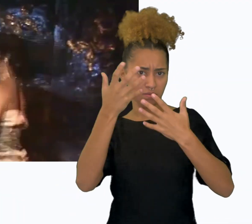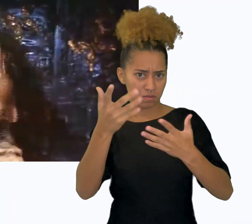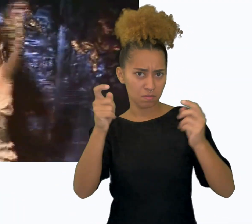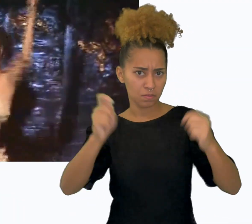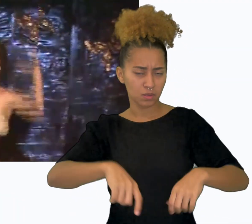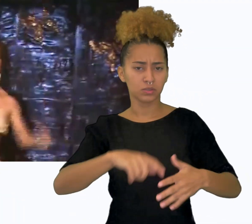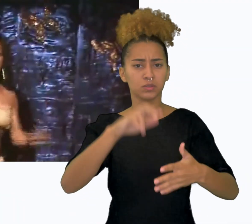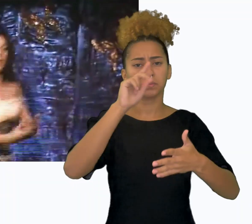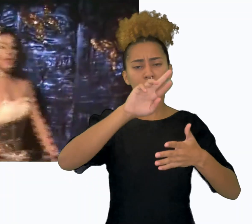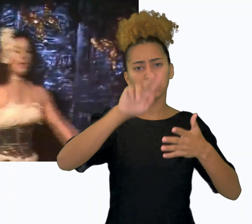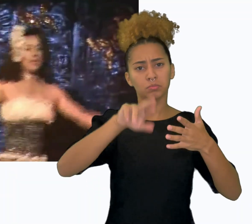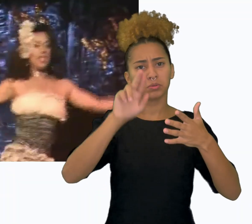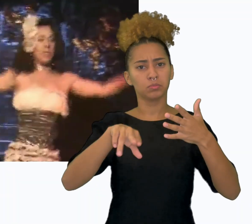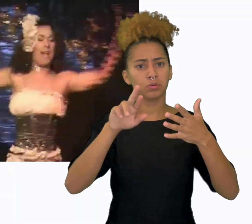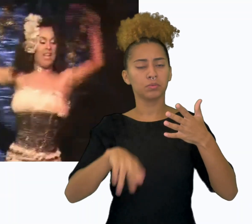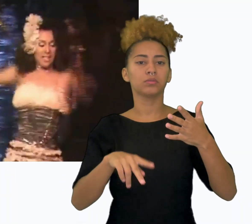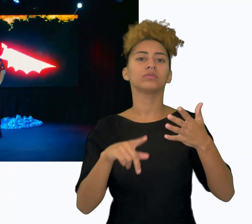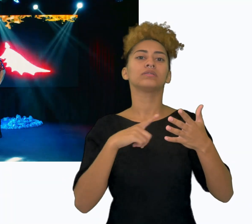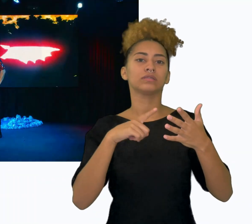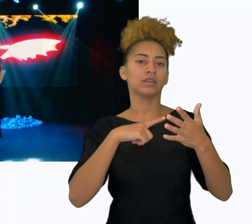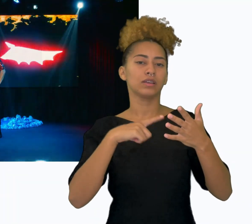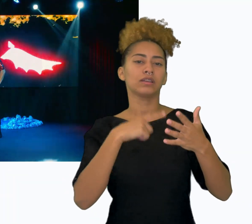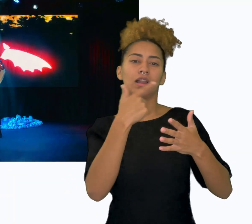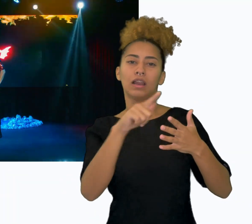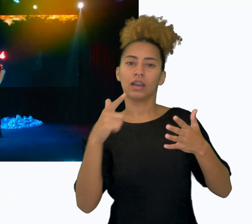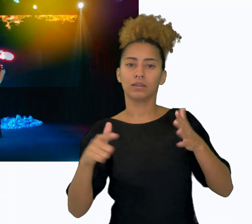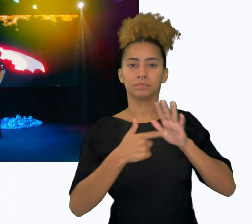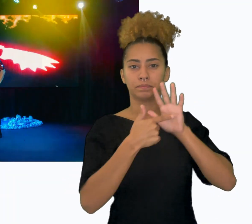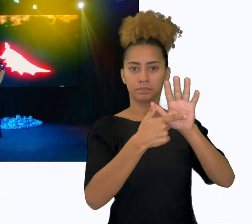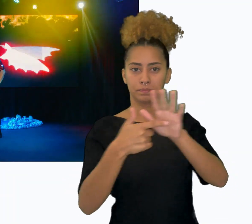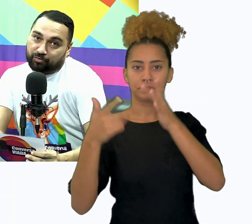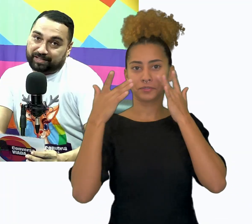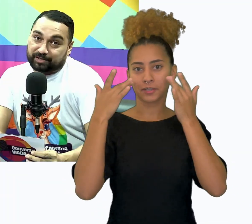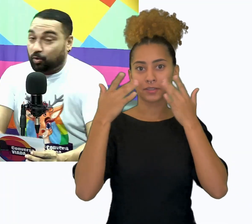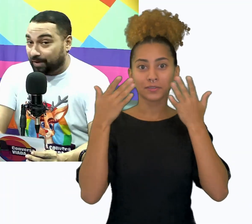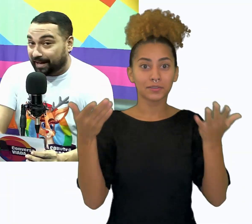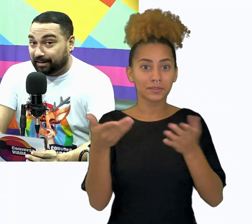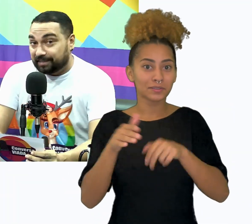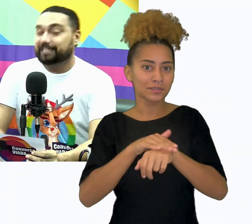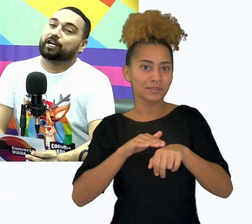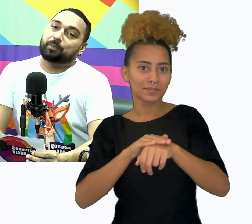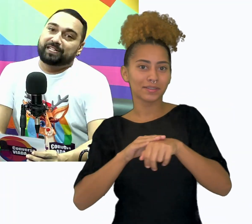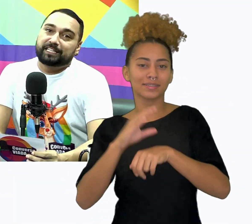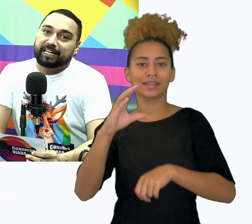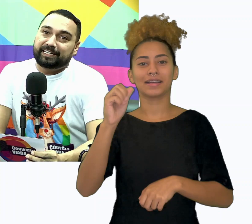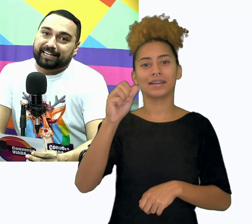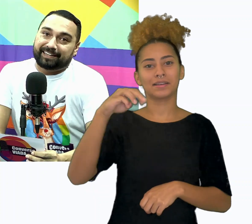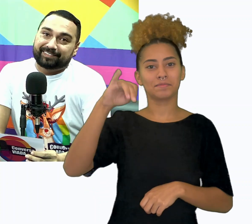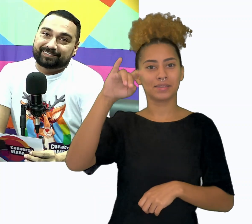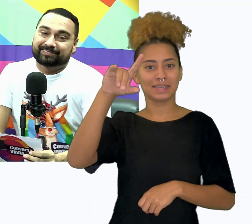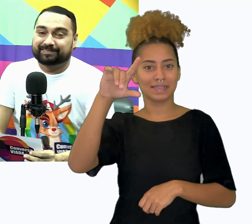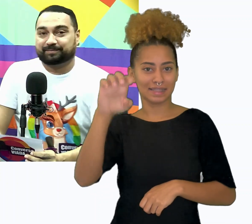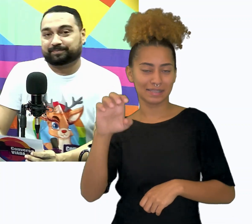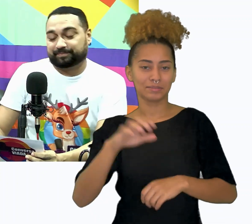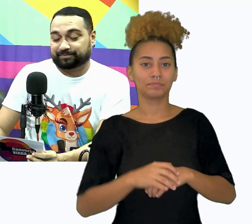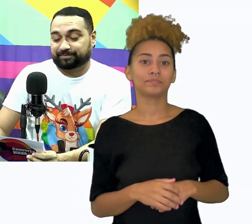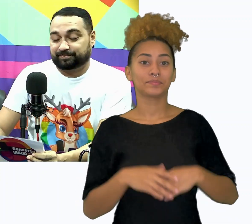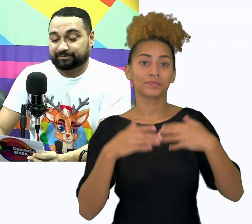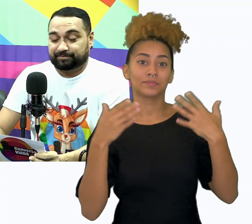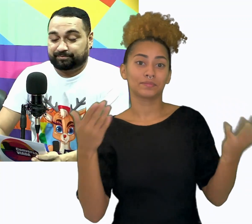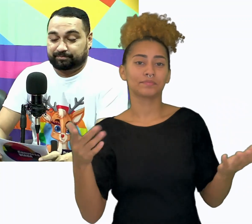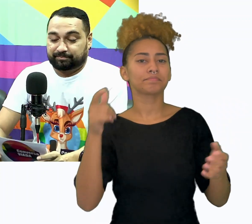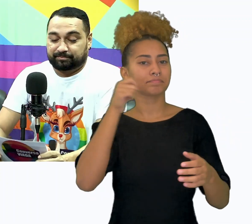Boca Suja de Carmim, Atiraste uma Pedra e muitos outros. Hoje a gente conversa com ela, Camille Laker. E